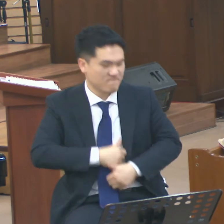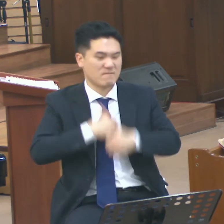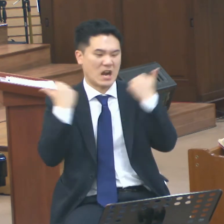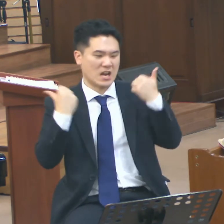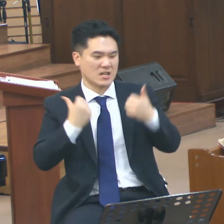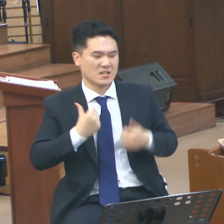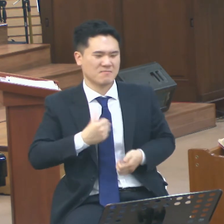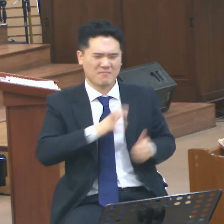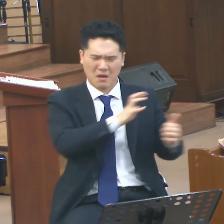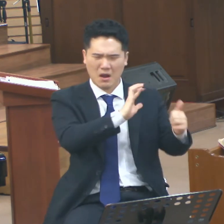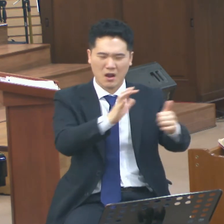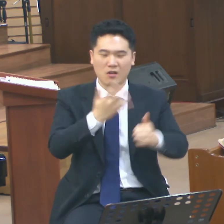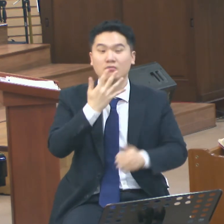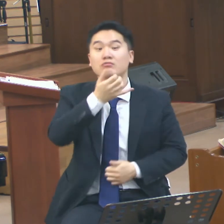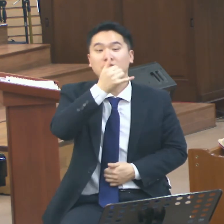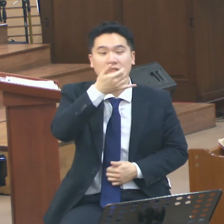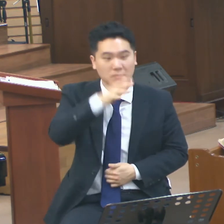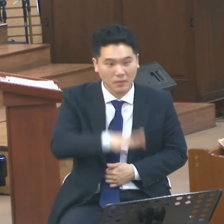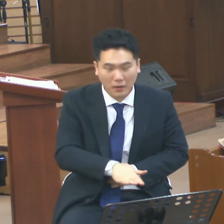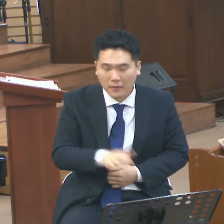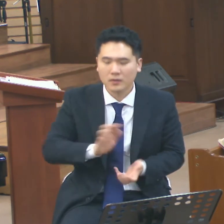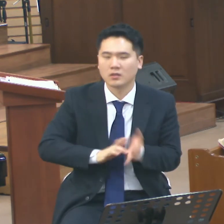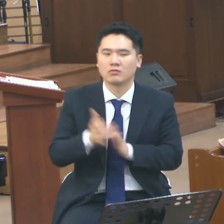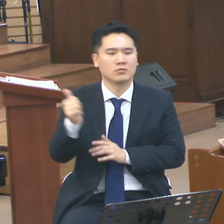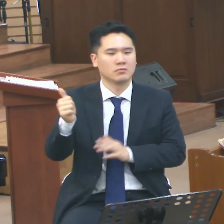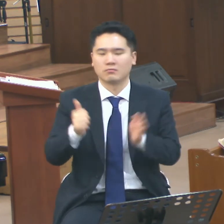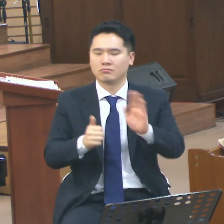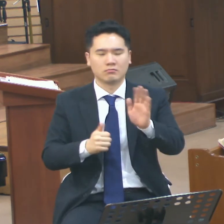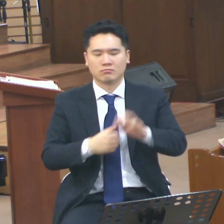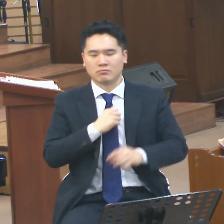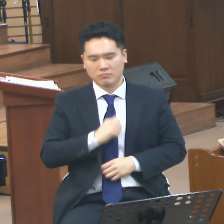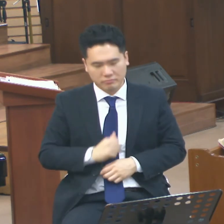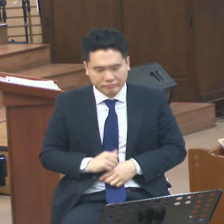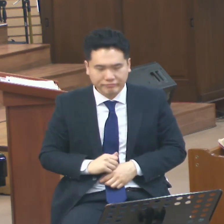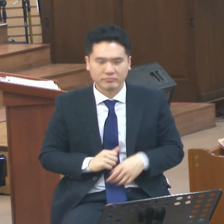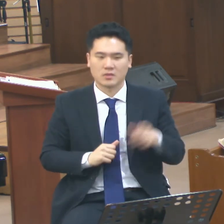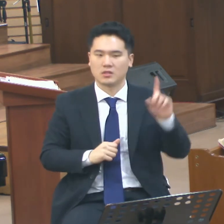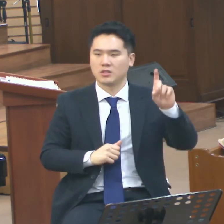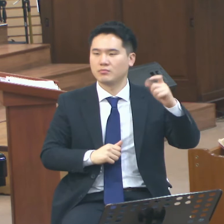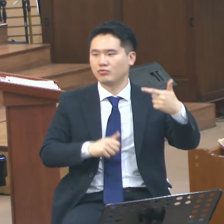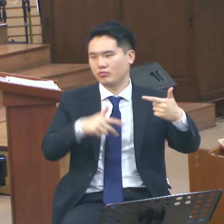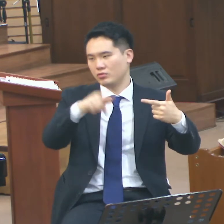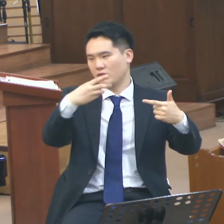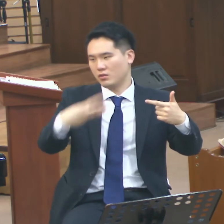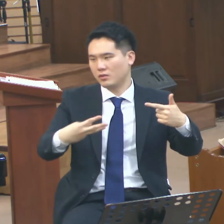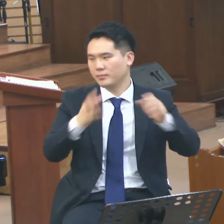대한 얘기를 하지 않고 16절에 보니까